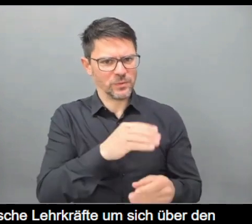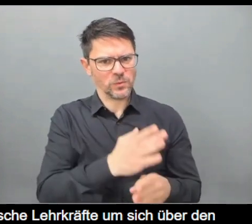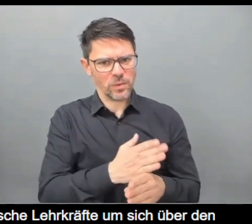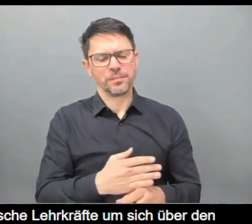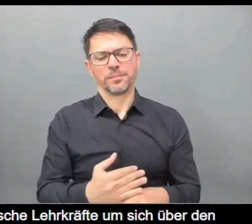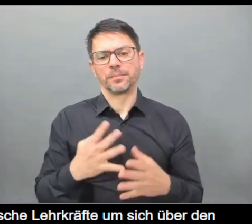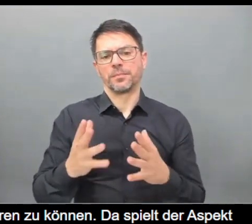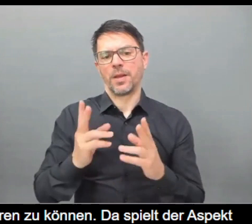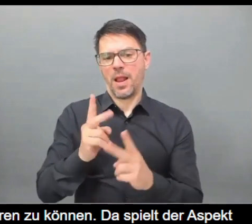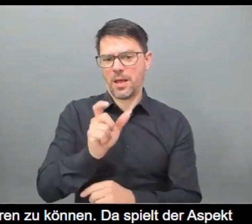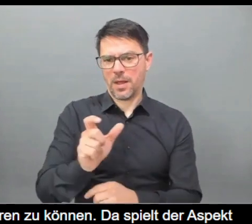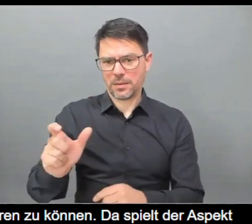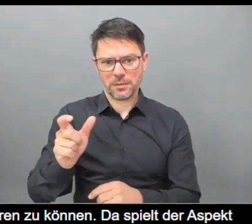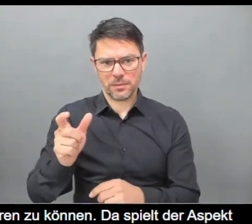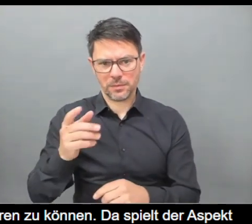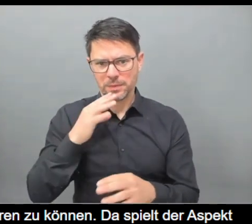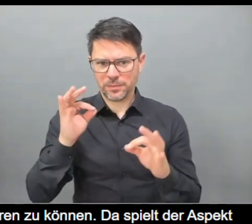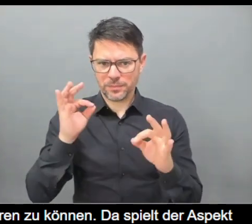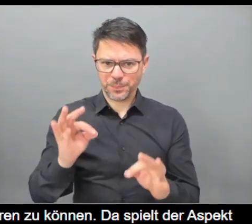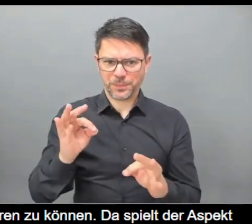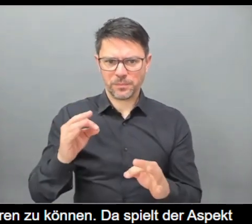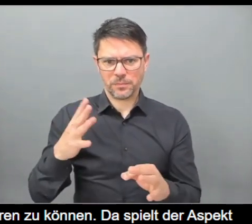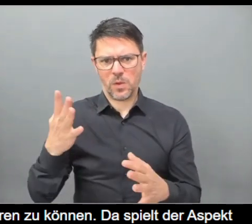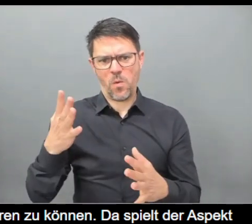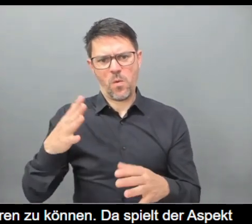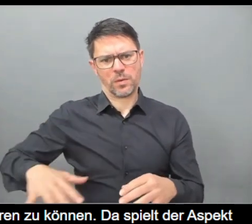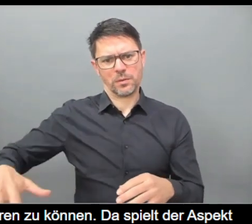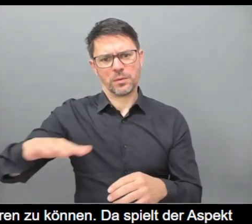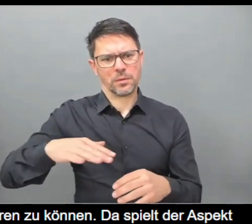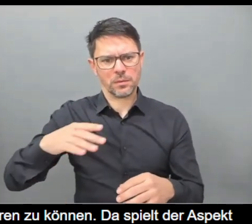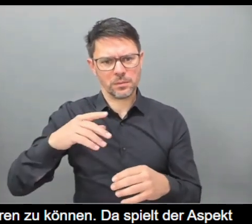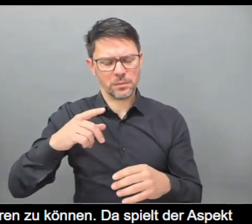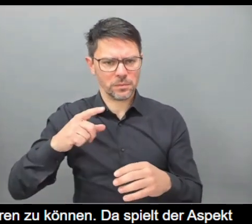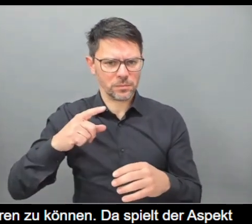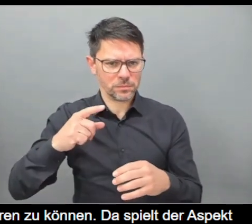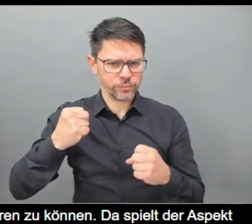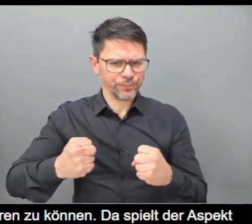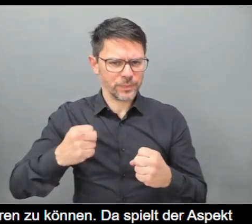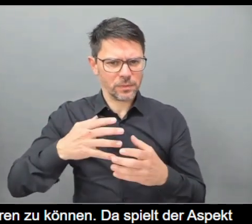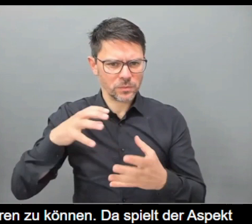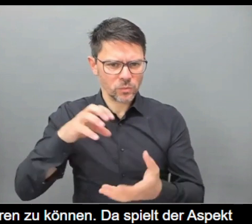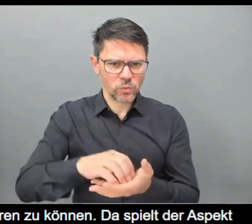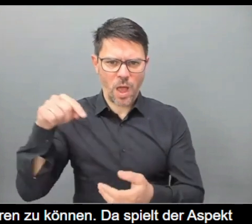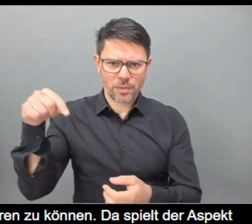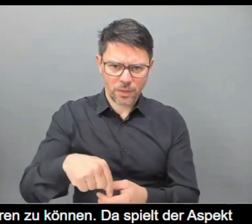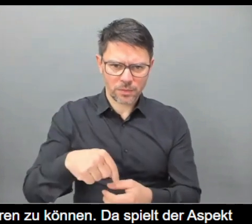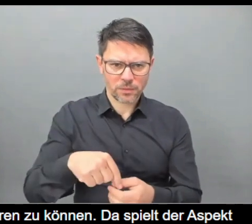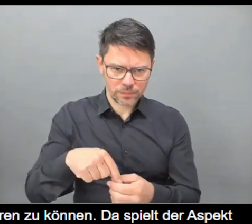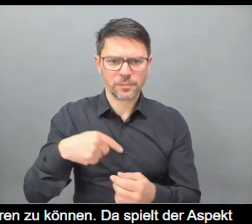pro Jahr verdienen. Bei einer ledigen Lehrkraft, die in München lebt, circa 1.900 Euro mehr pro Jahr.